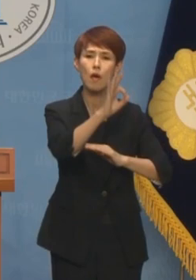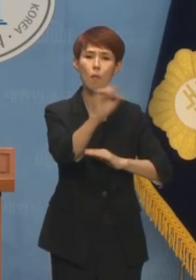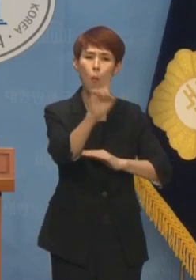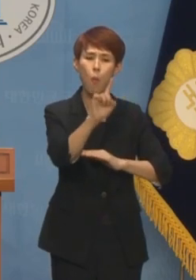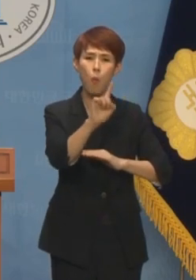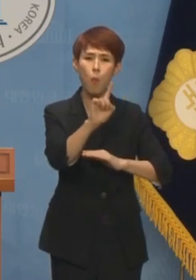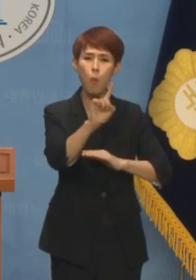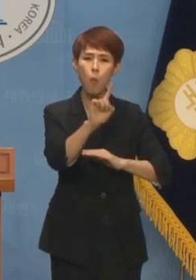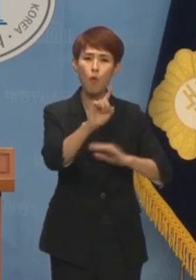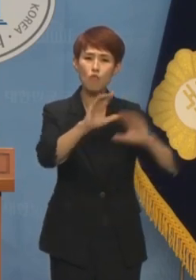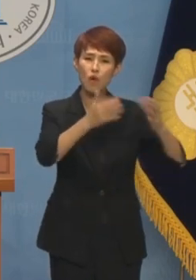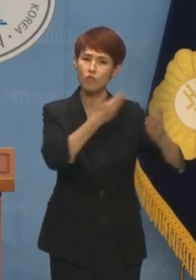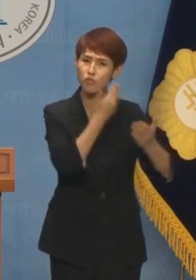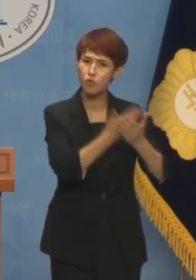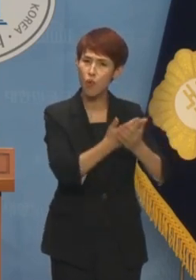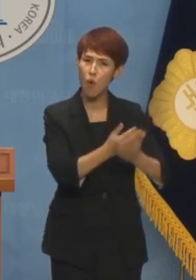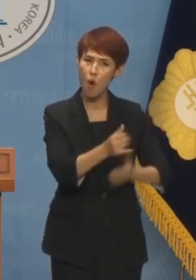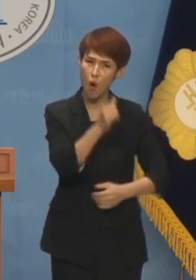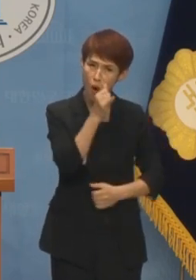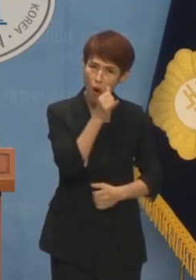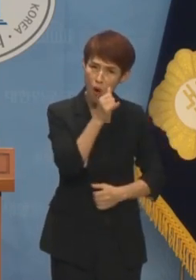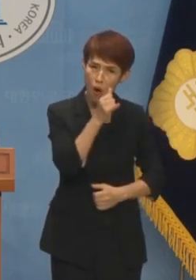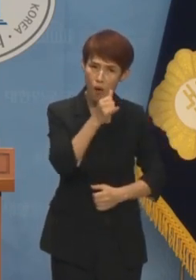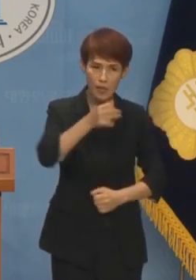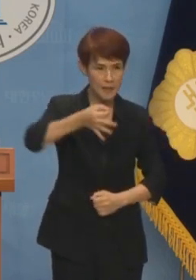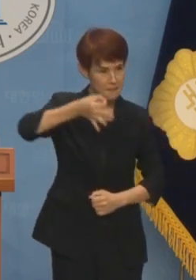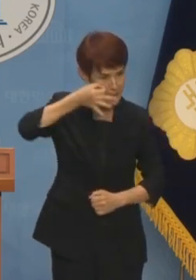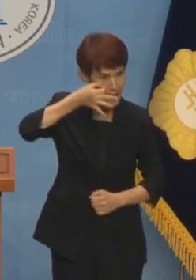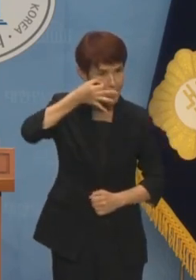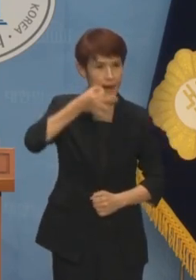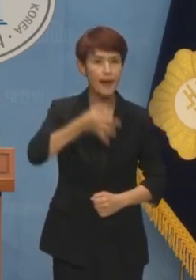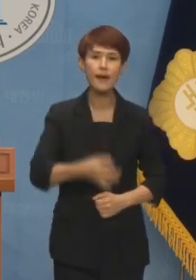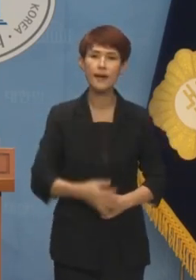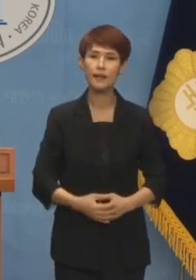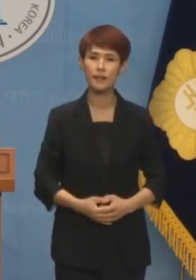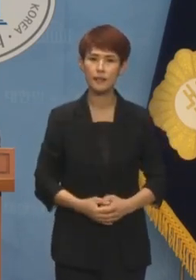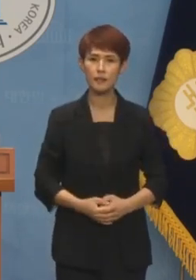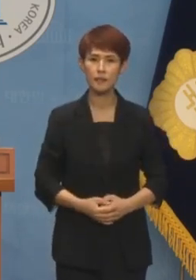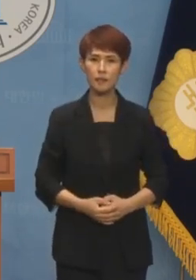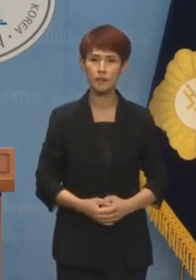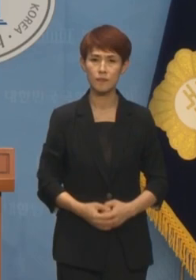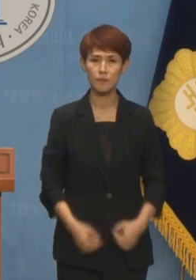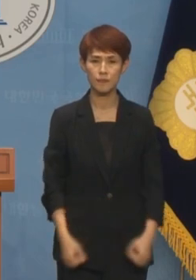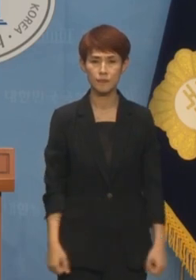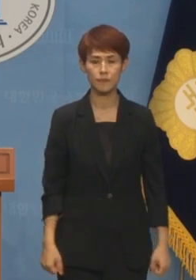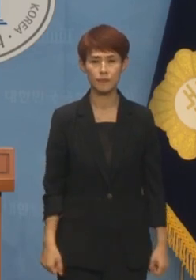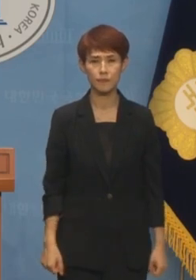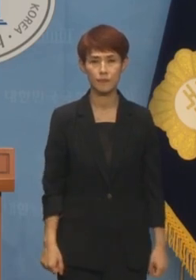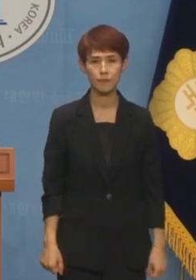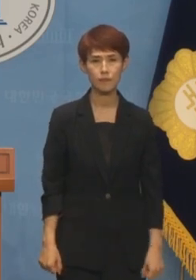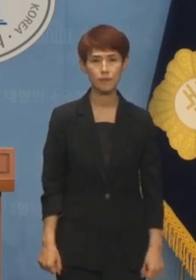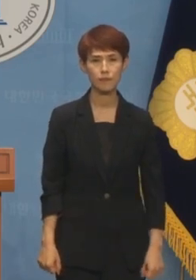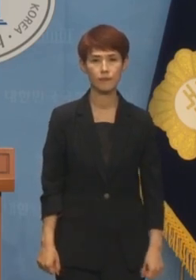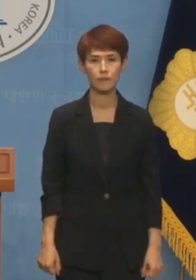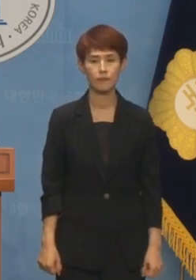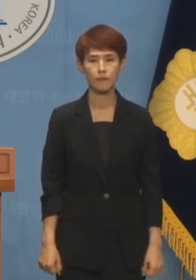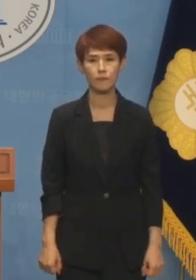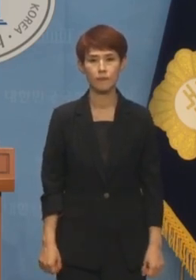무슨 국가중대사를 처리했는지 말입니다. 한 건 더 하겠습니다.